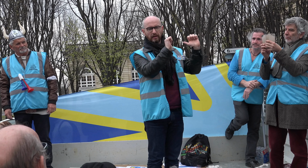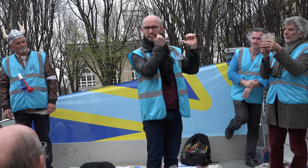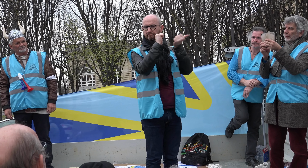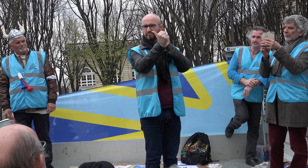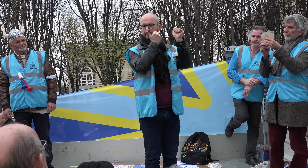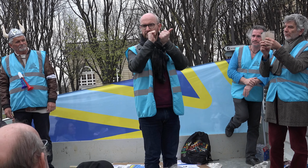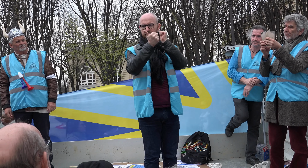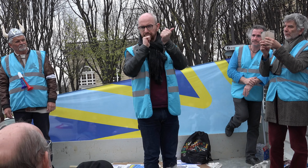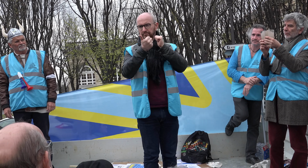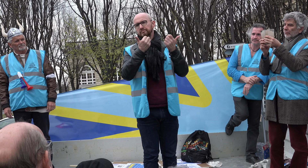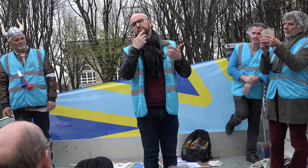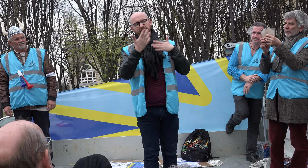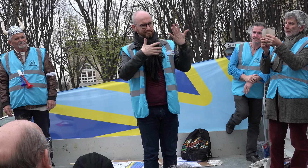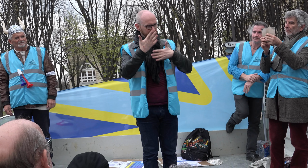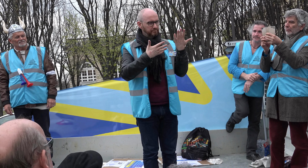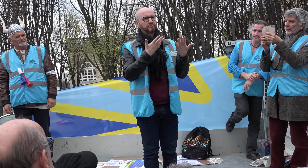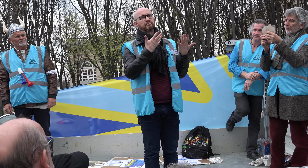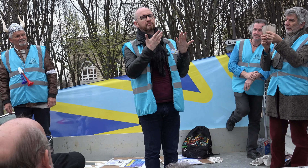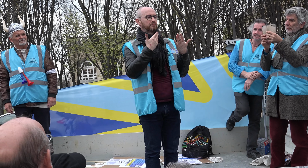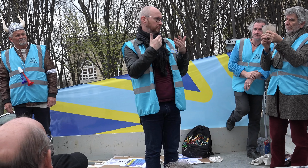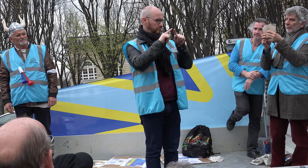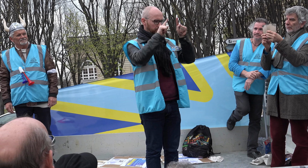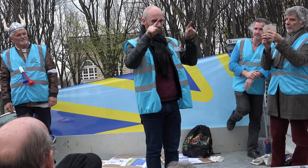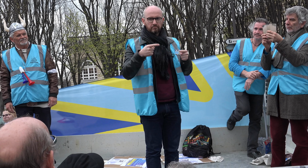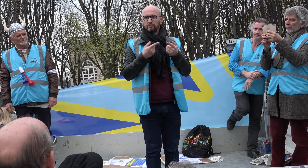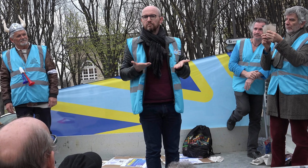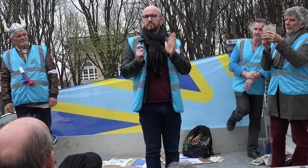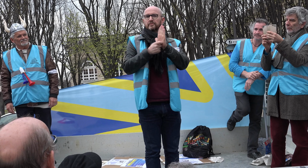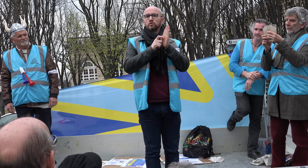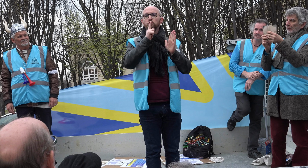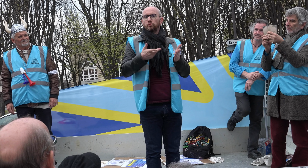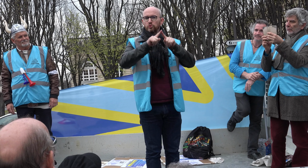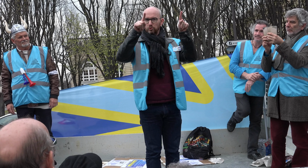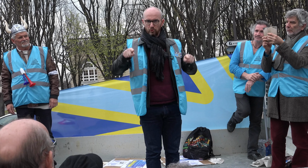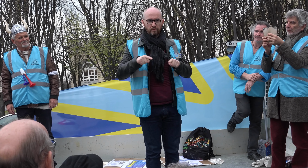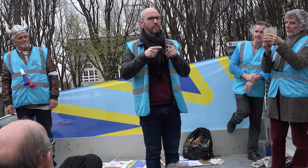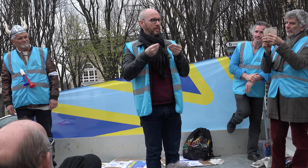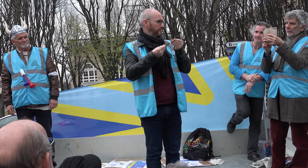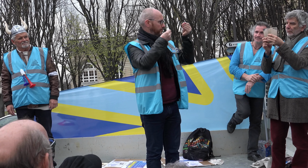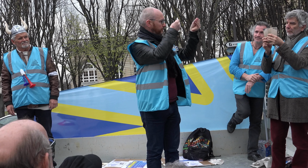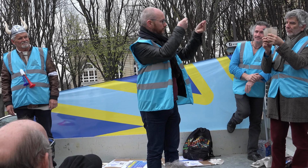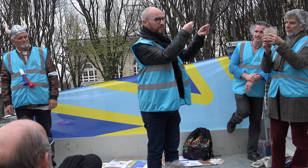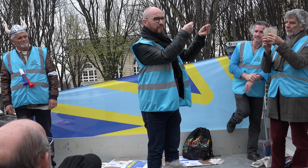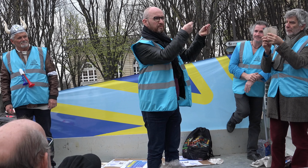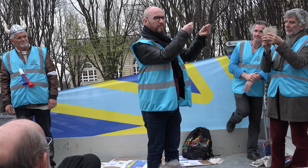2017, nous a refusé l'entrée, mais nous avons remis un petit papier que nous avions